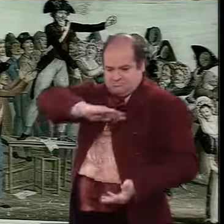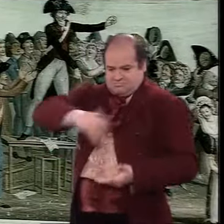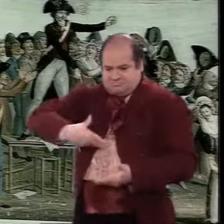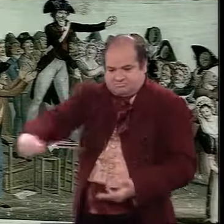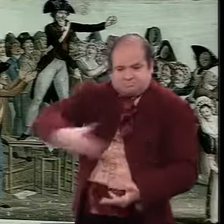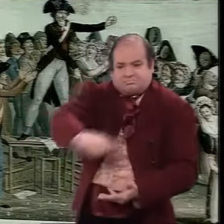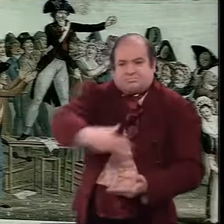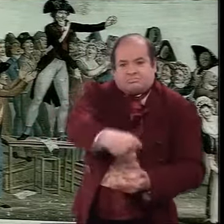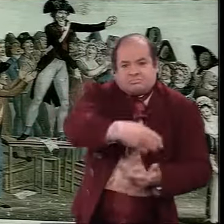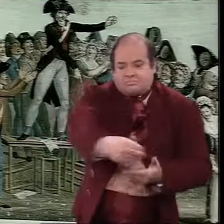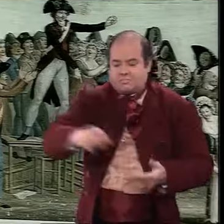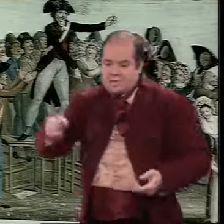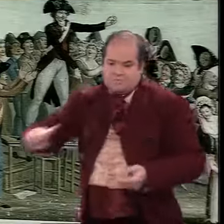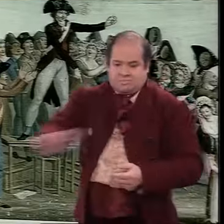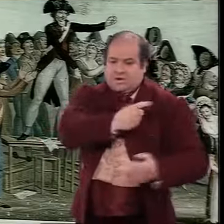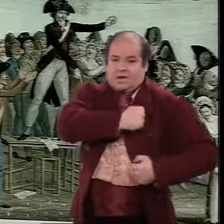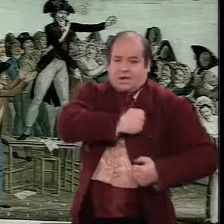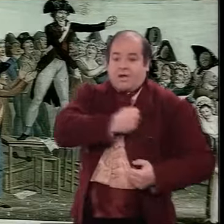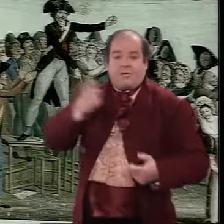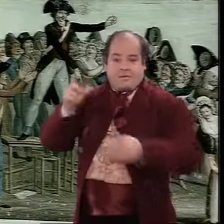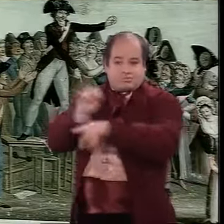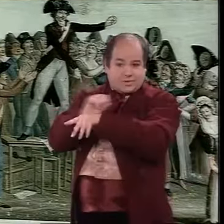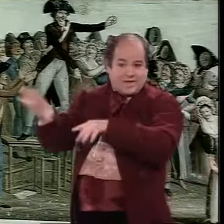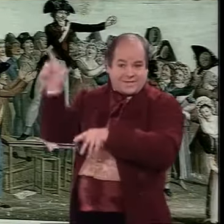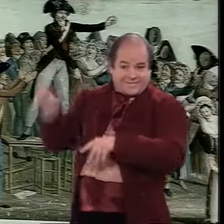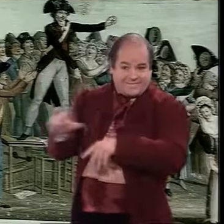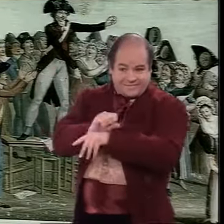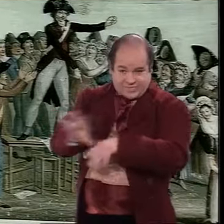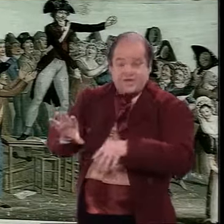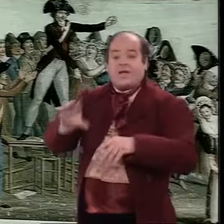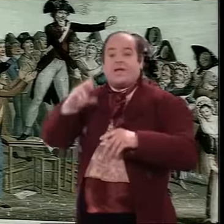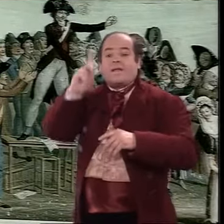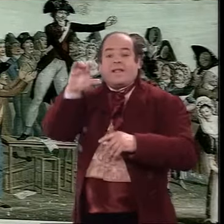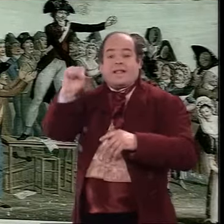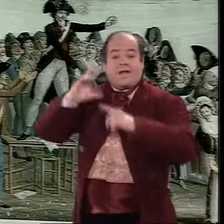Le journaliste, Camille Desmoulins, appelle le peuple aux armes.